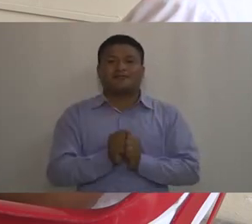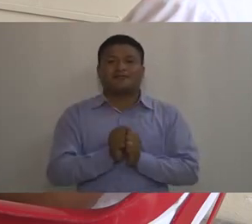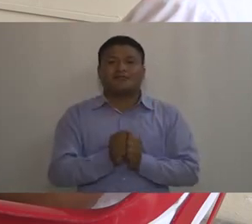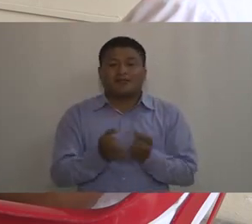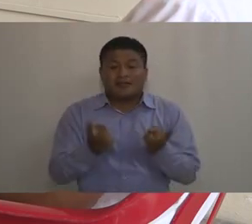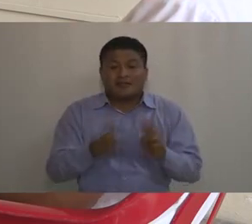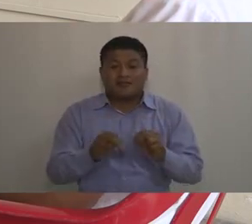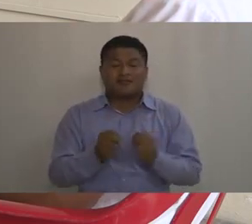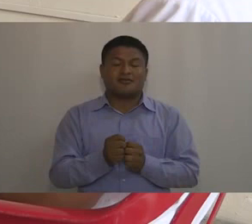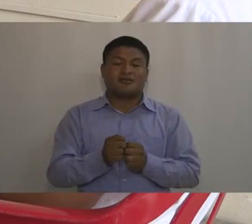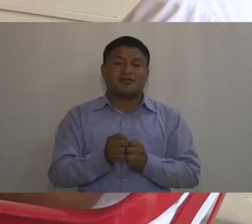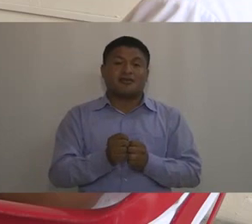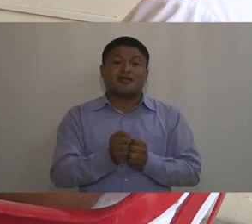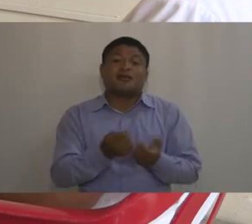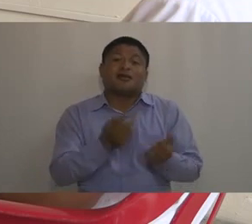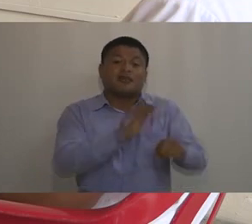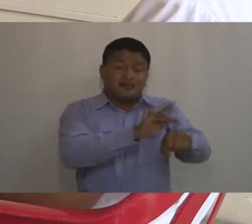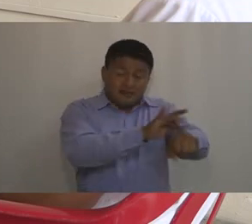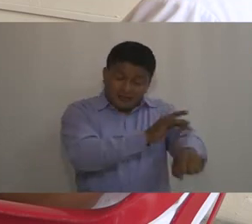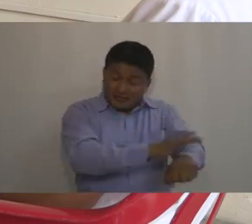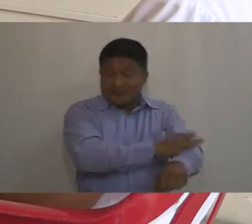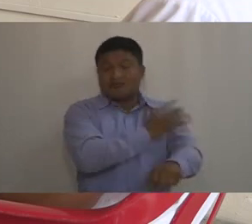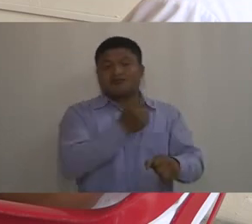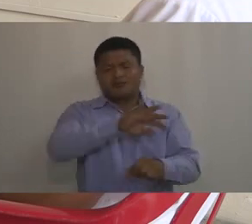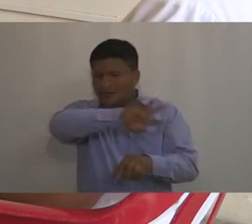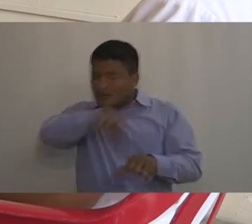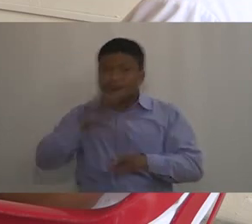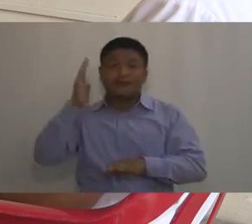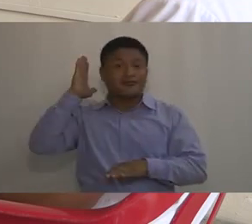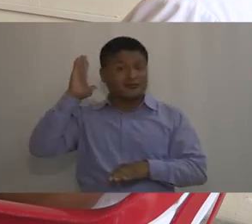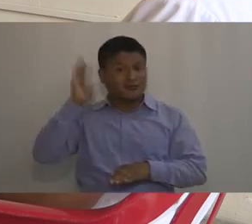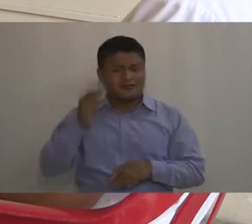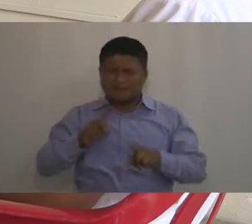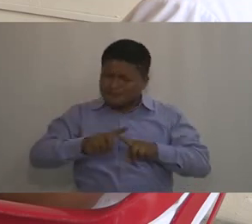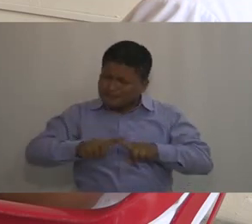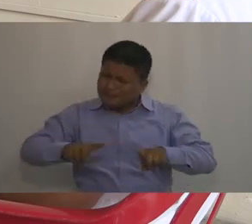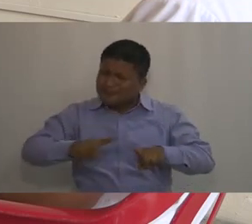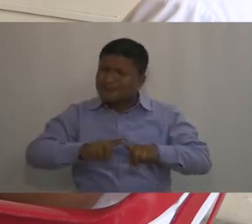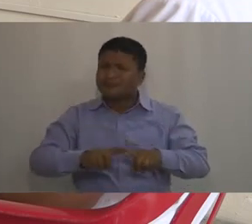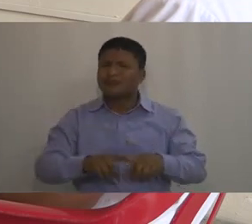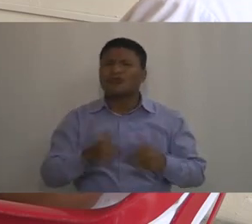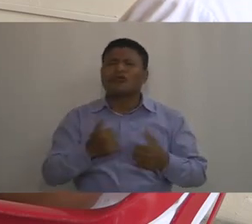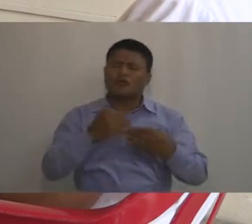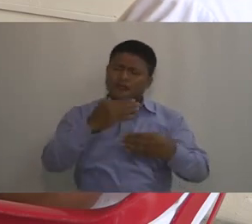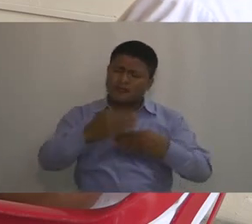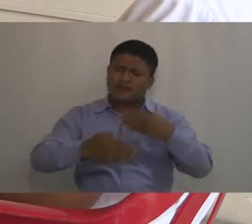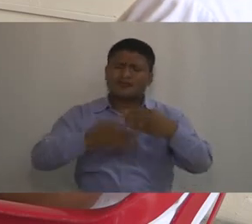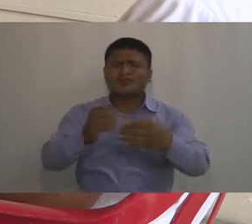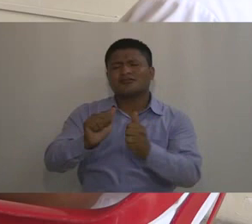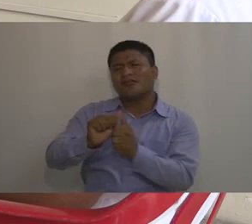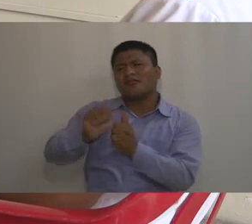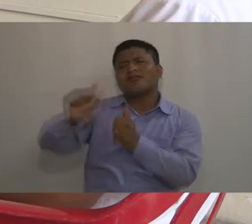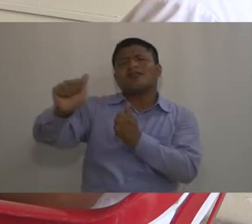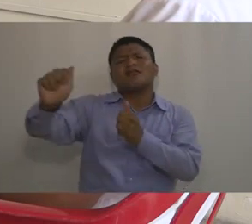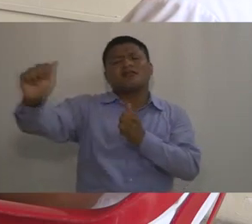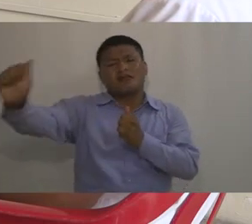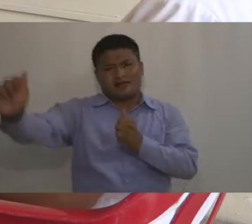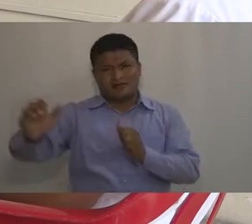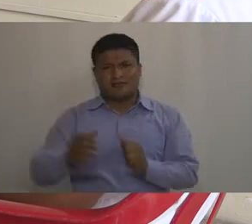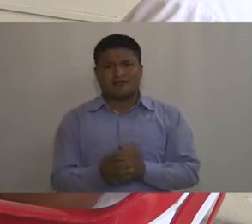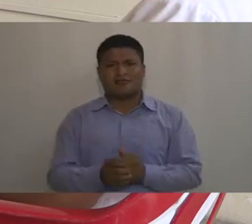psicólogo, psicóloga, trabajadora social. Además, se ha hecho sensibilización a los maestros. Sin embargo, todavía